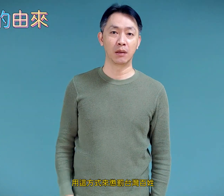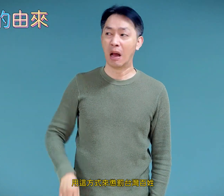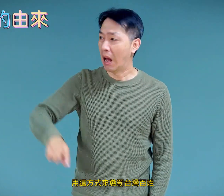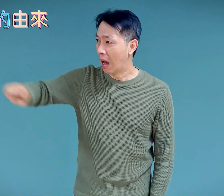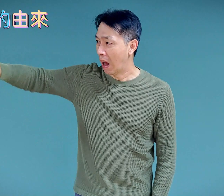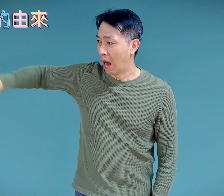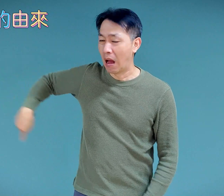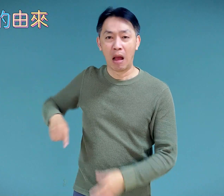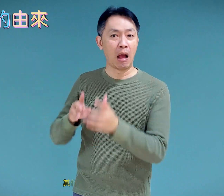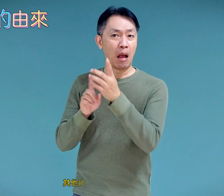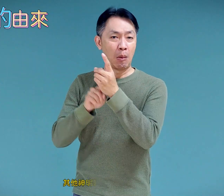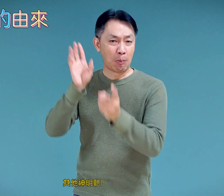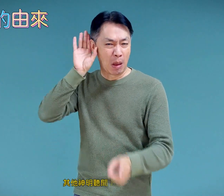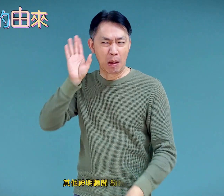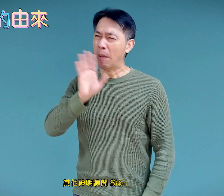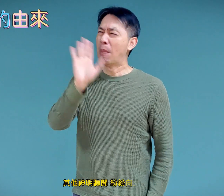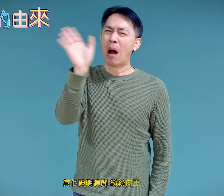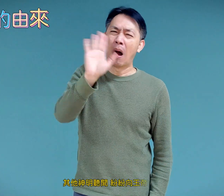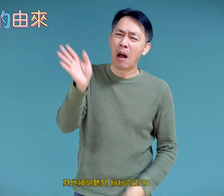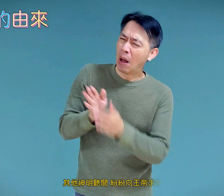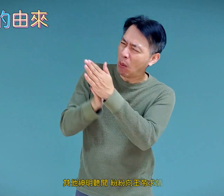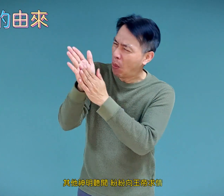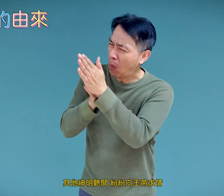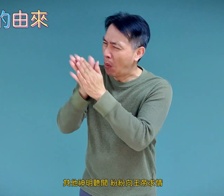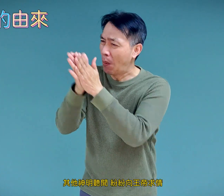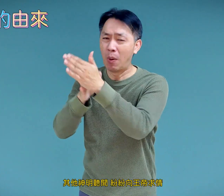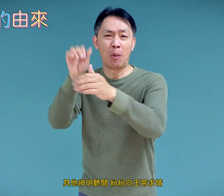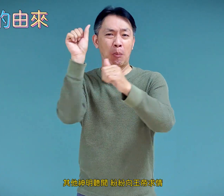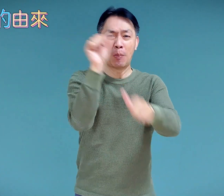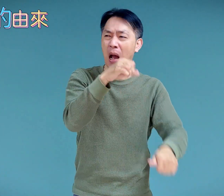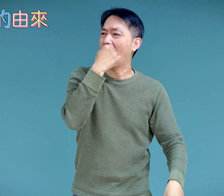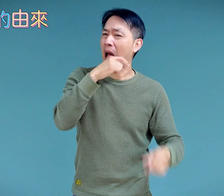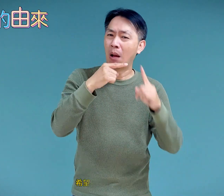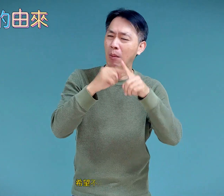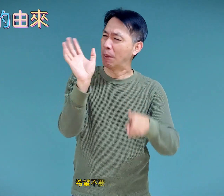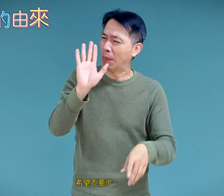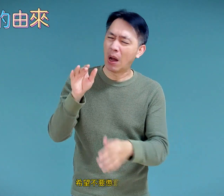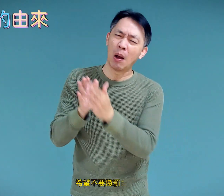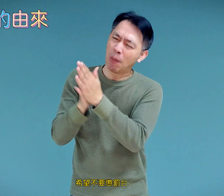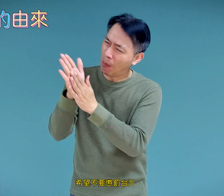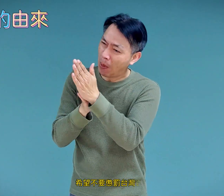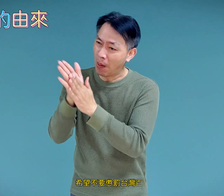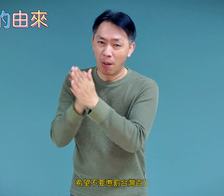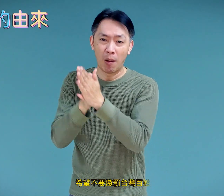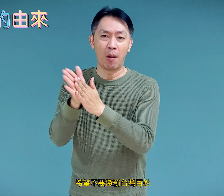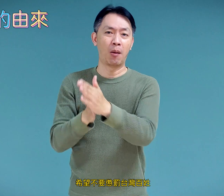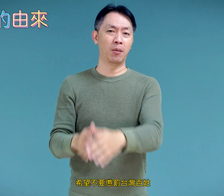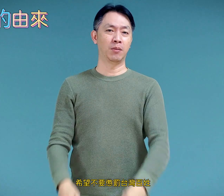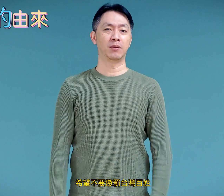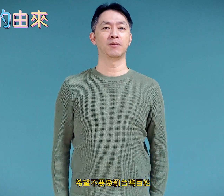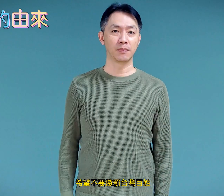姓。其他神明听闻，纷纷向玉帝求情，希望不要惩罚台湾百